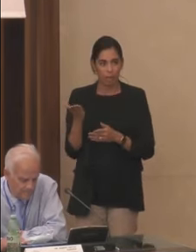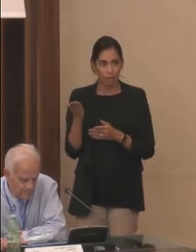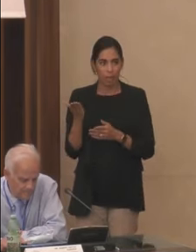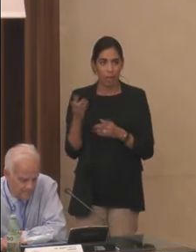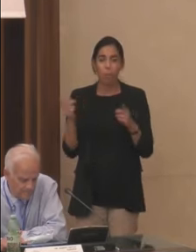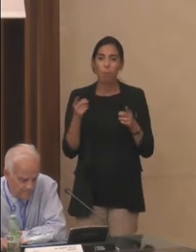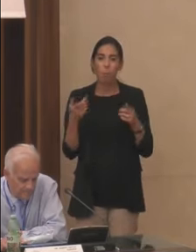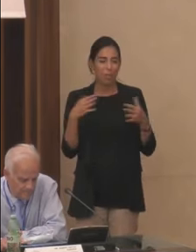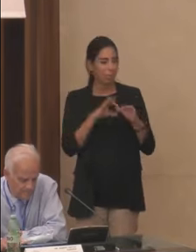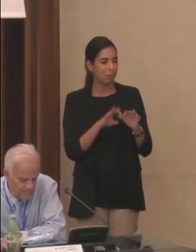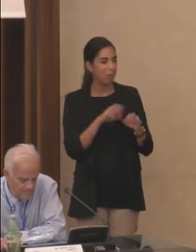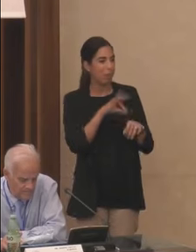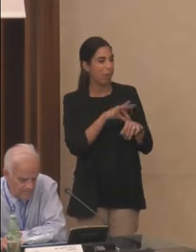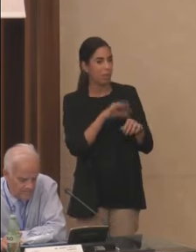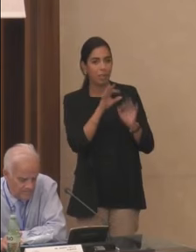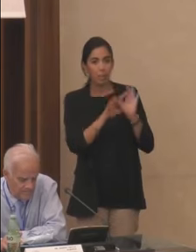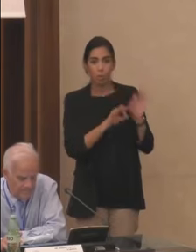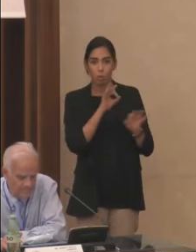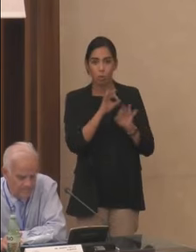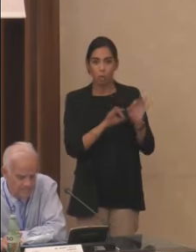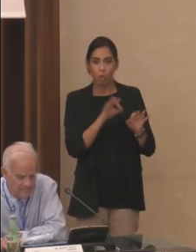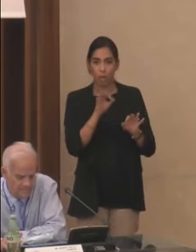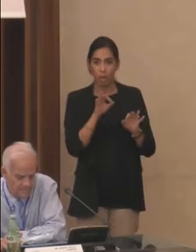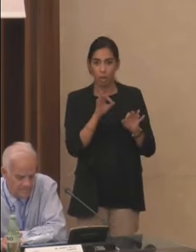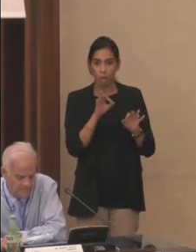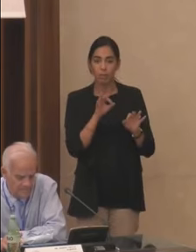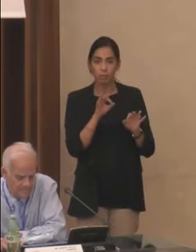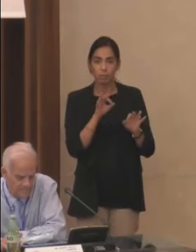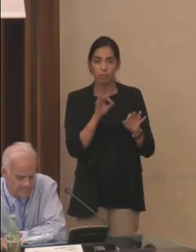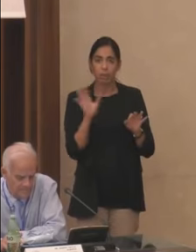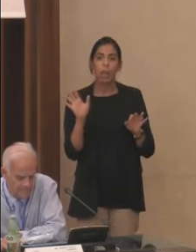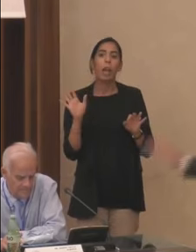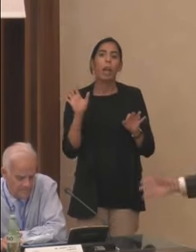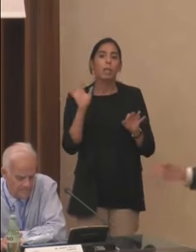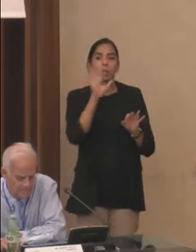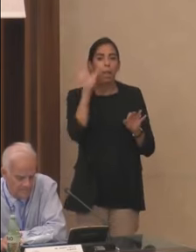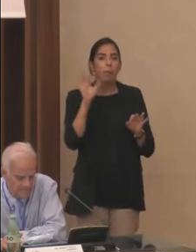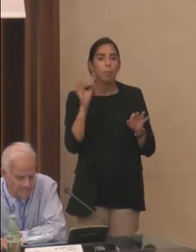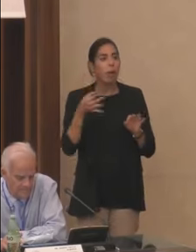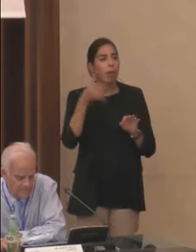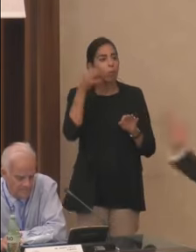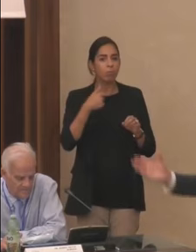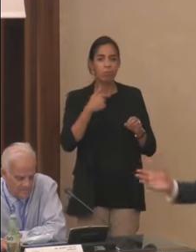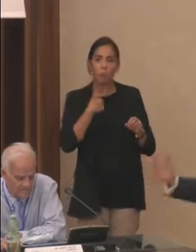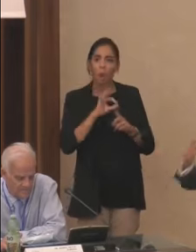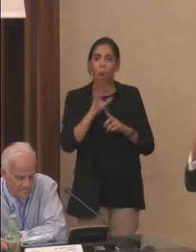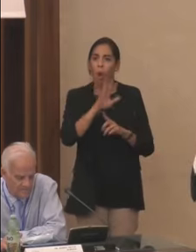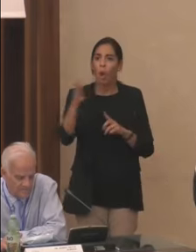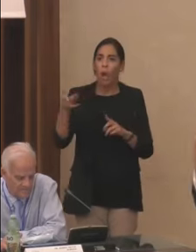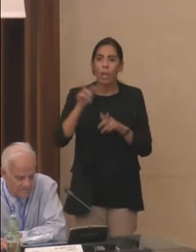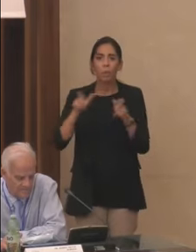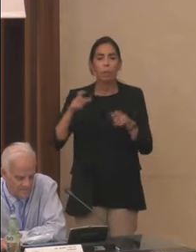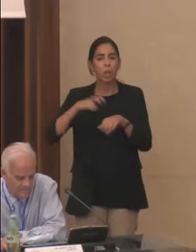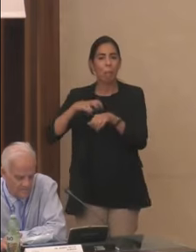sarà come se avessero me, o Peter McCullough, o George Farey, o tutti gli altri